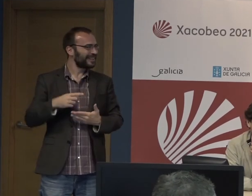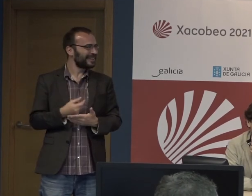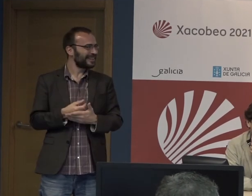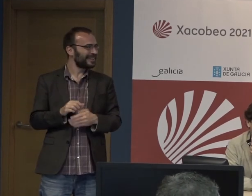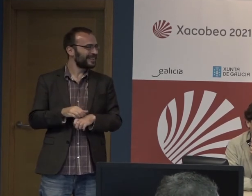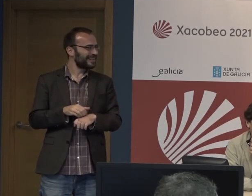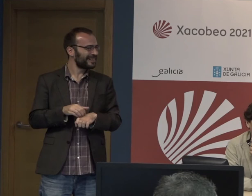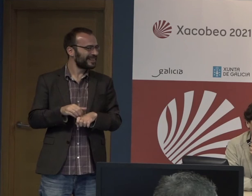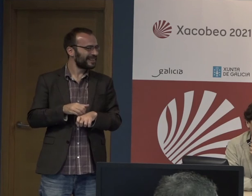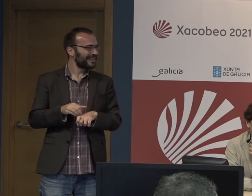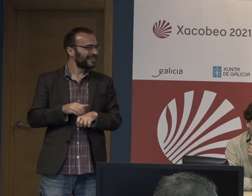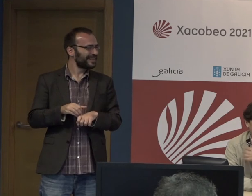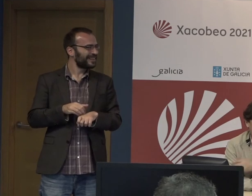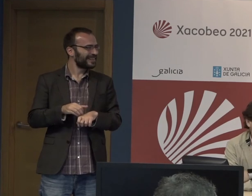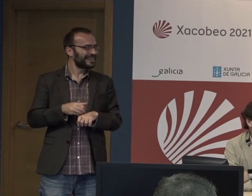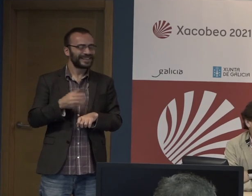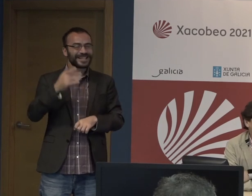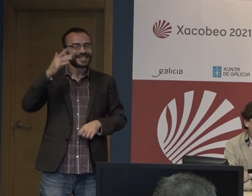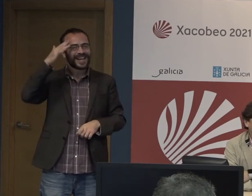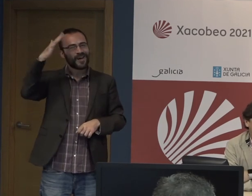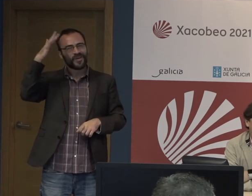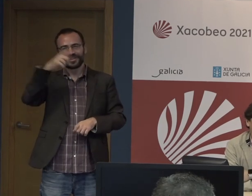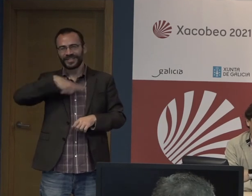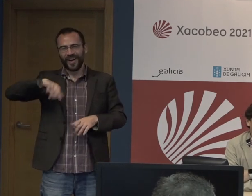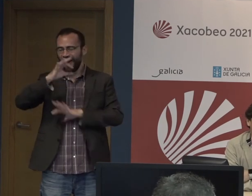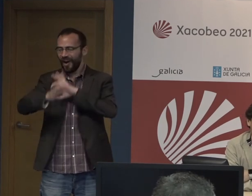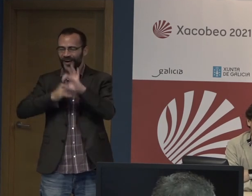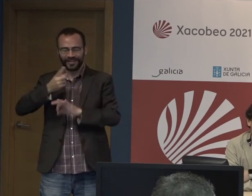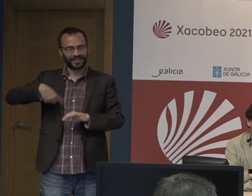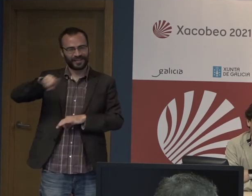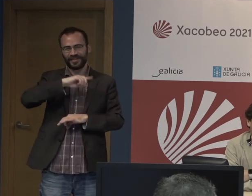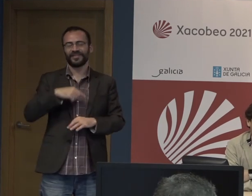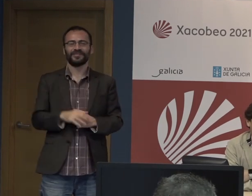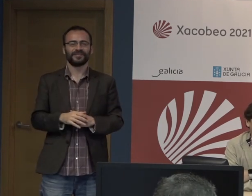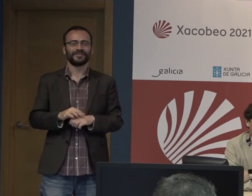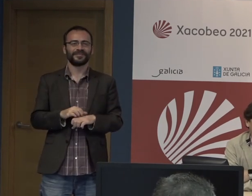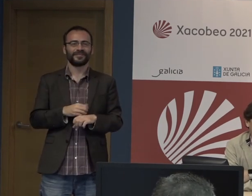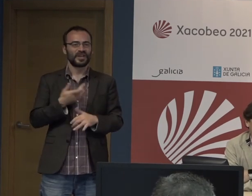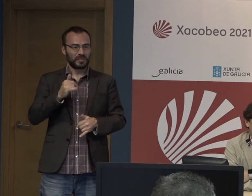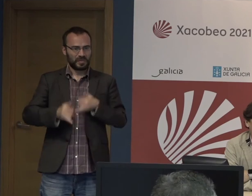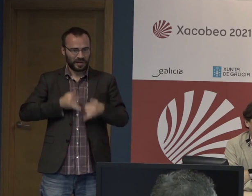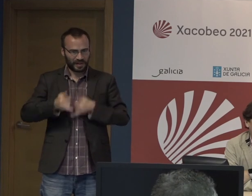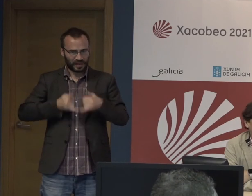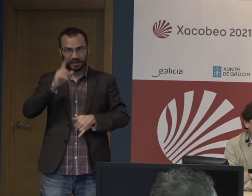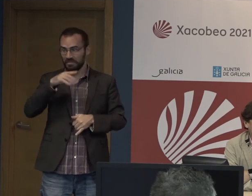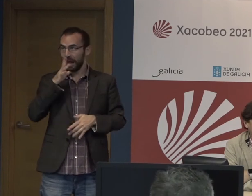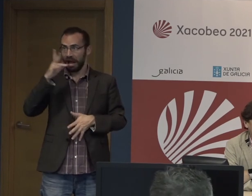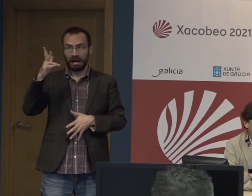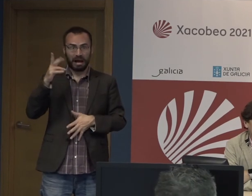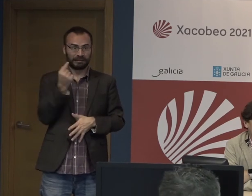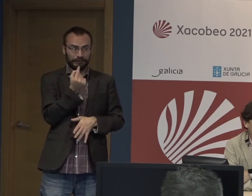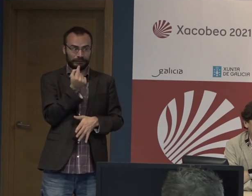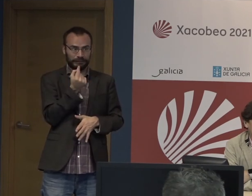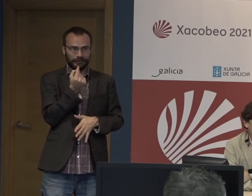no sé si estás un poco más allá, la ilusión que toda la organización y toda la gente que pone, los bicirinos están a punto de llegar, esta etapa